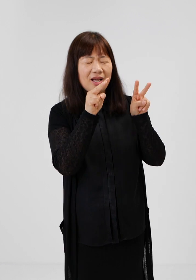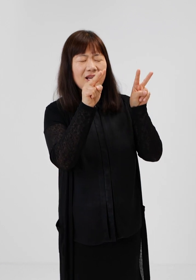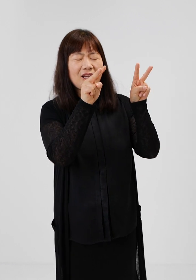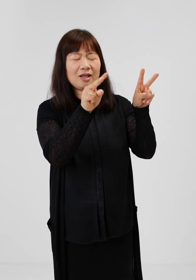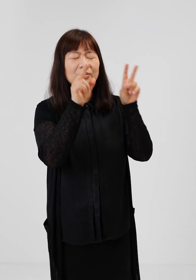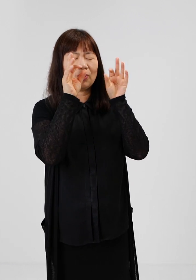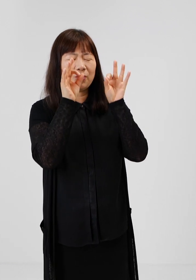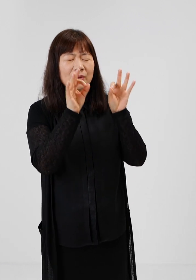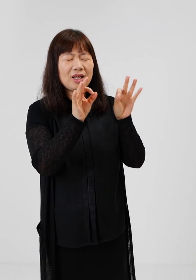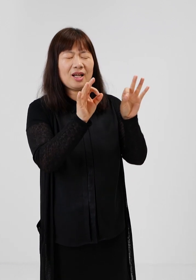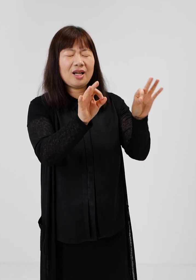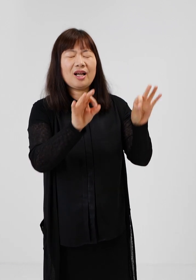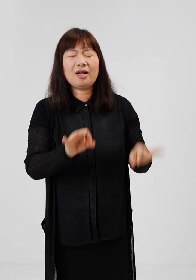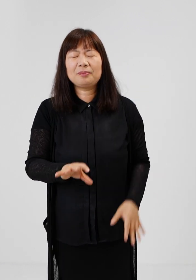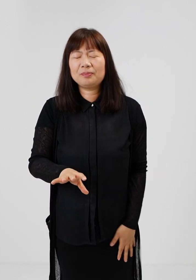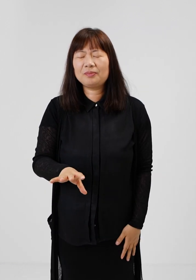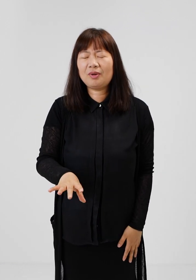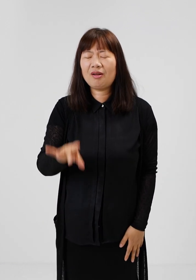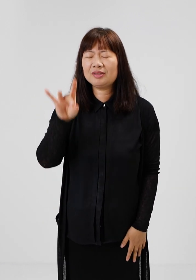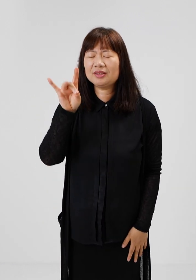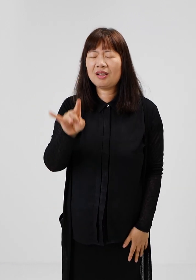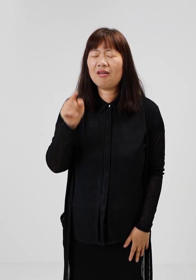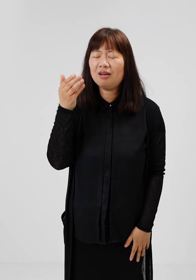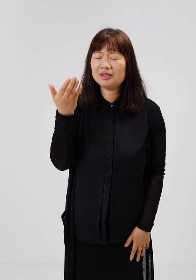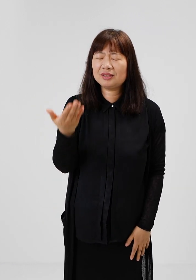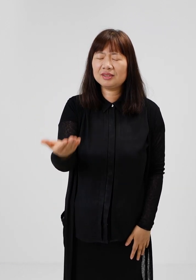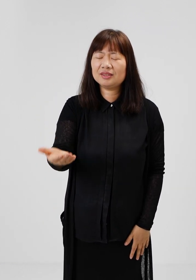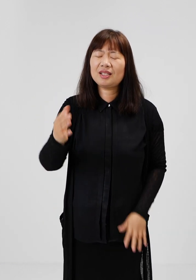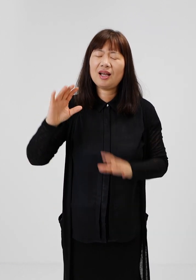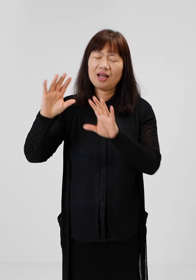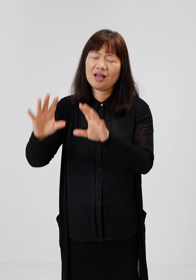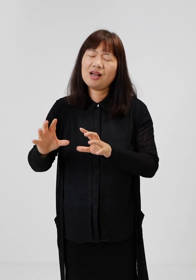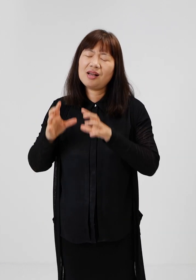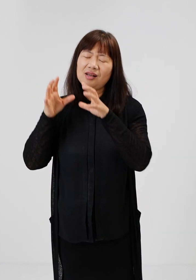바라보리라. 먼저 그 나라 그 뜻 구하며 먼저 그